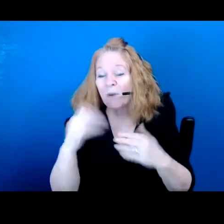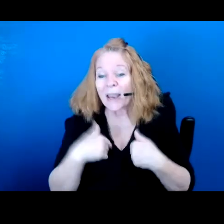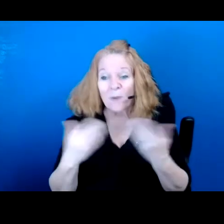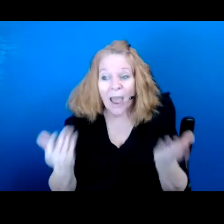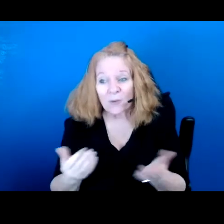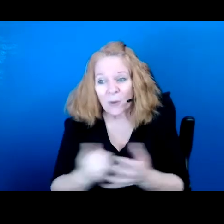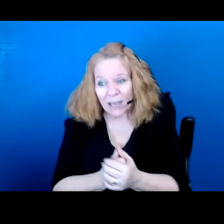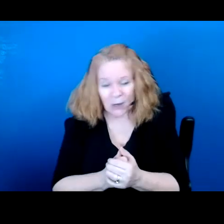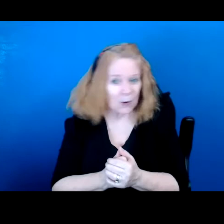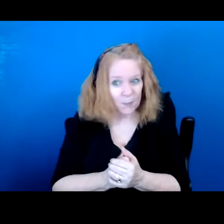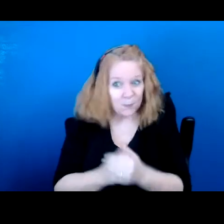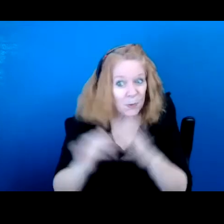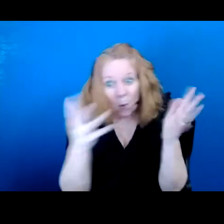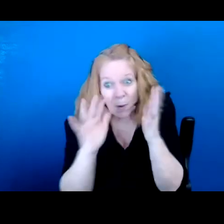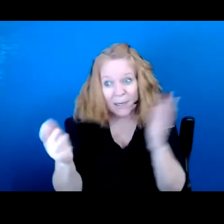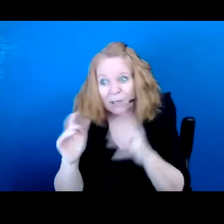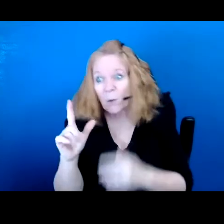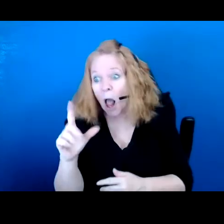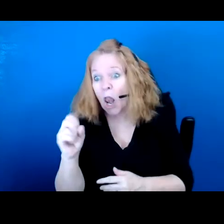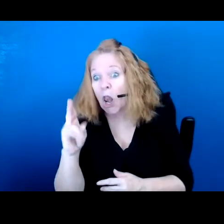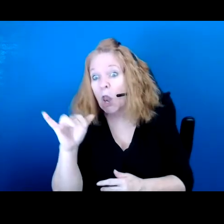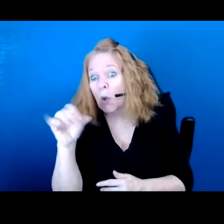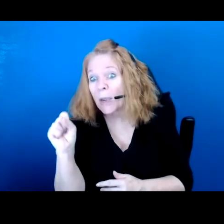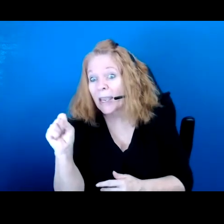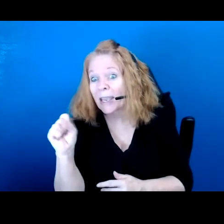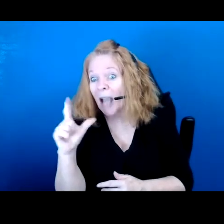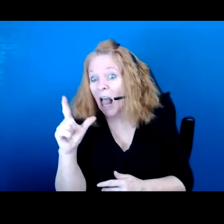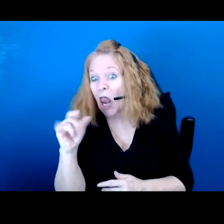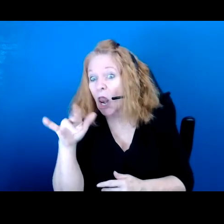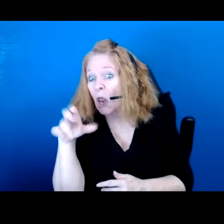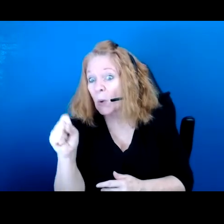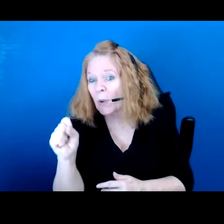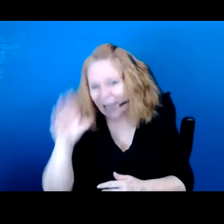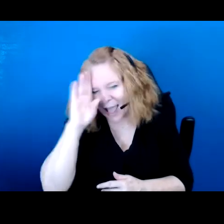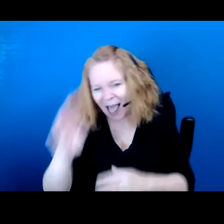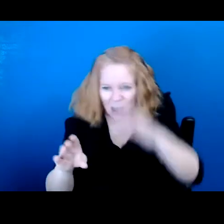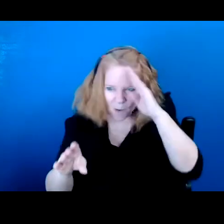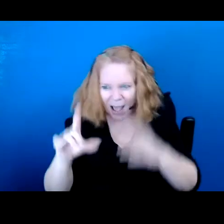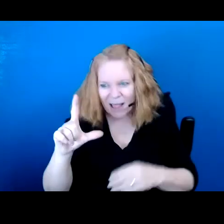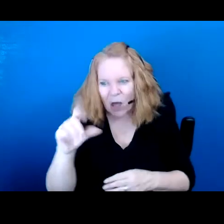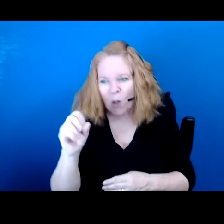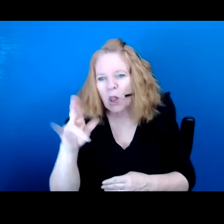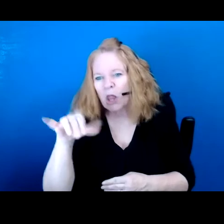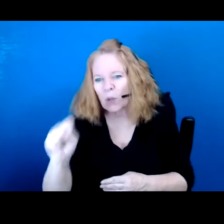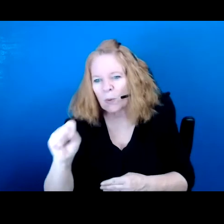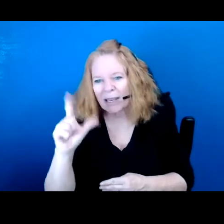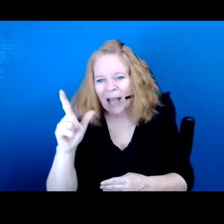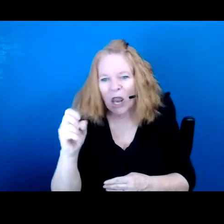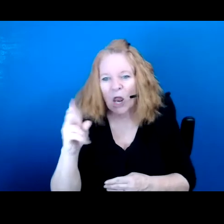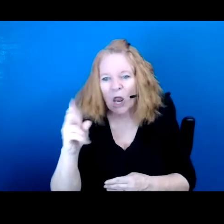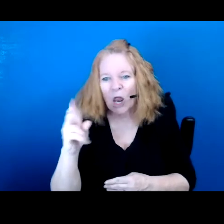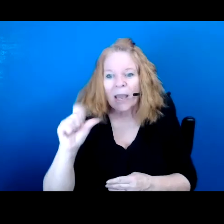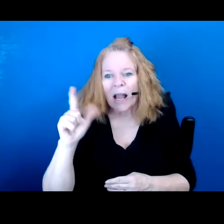qué bueno que está aquí ahora tenemos a la luz o la luz luis rubí